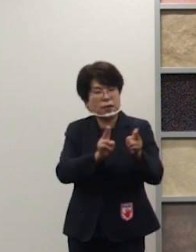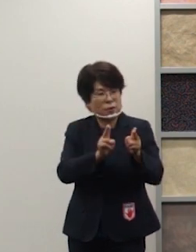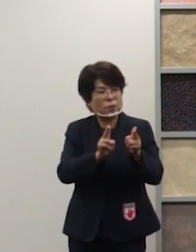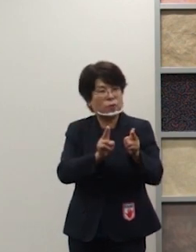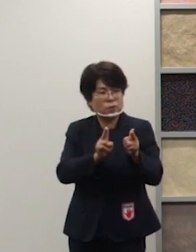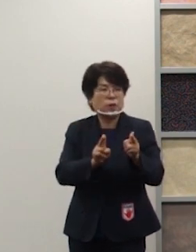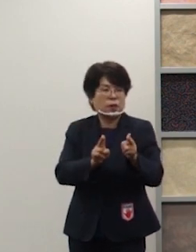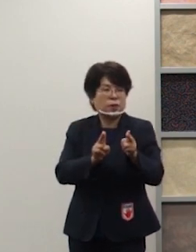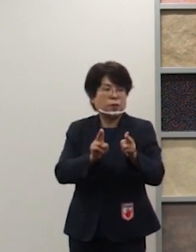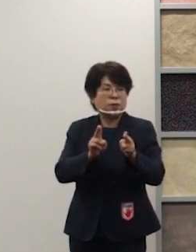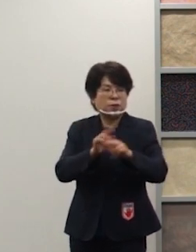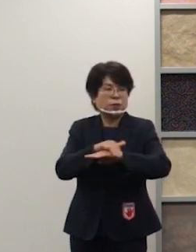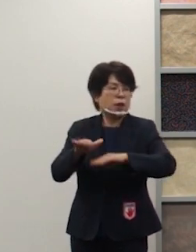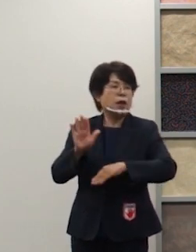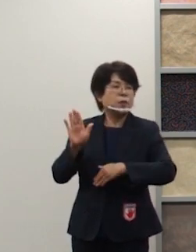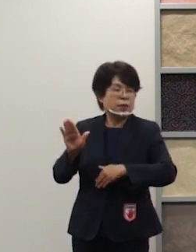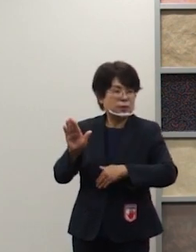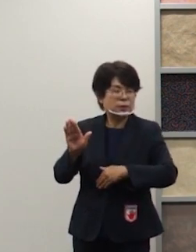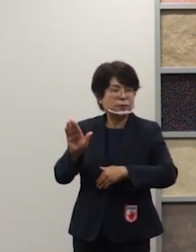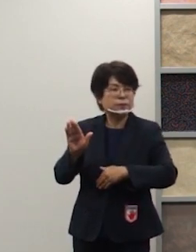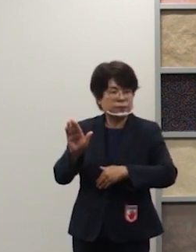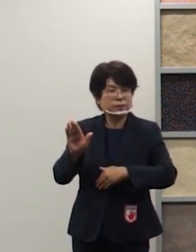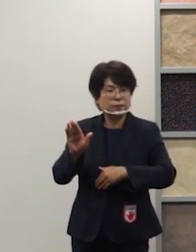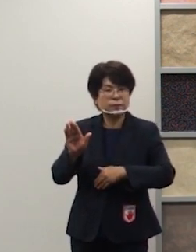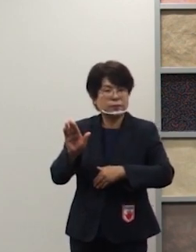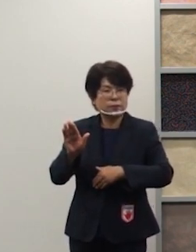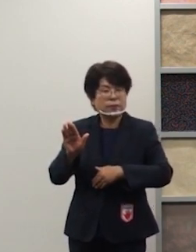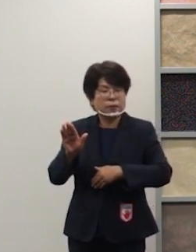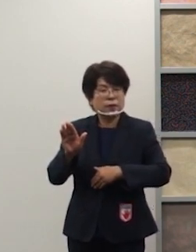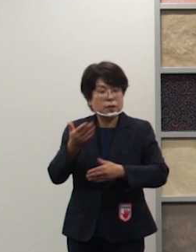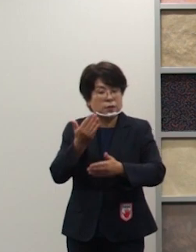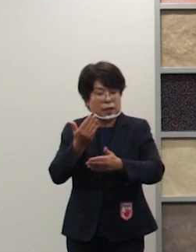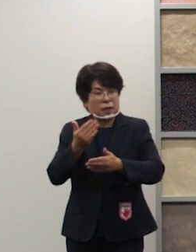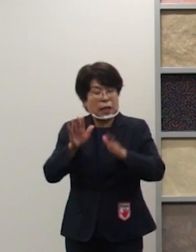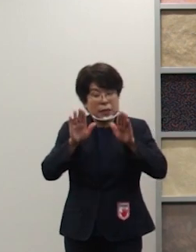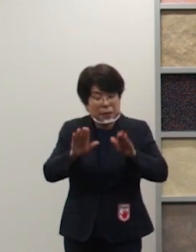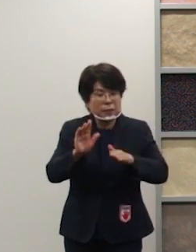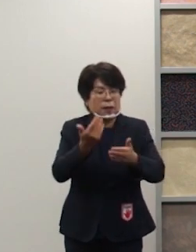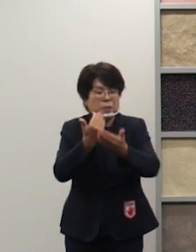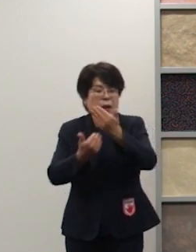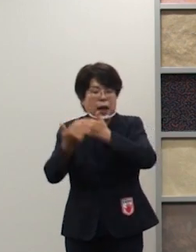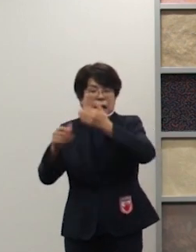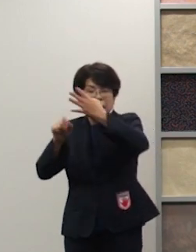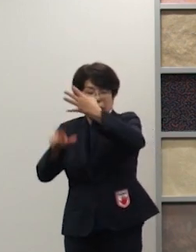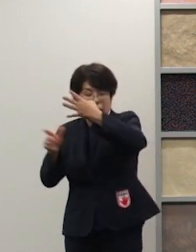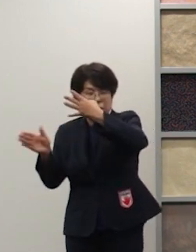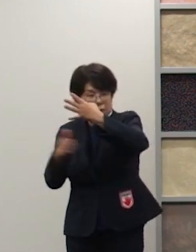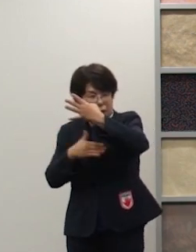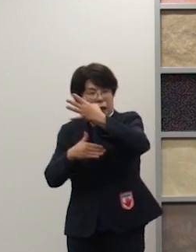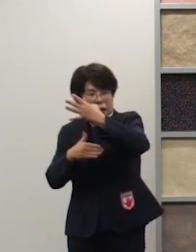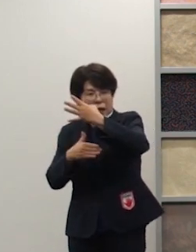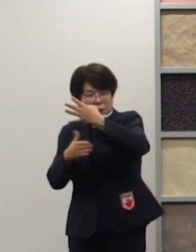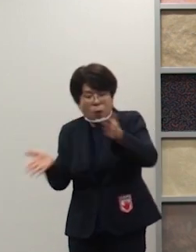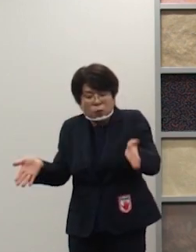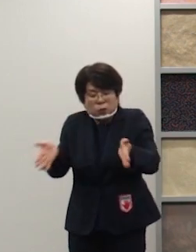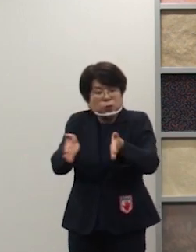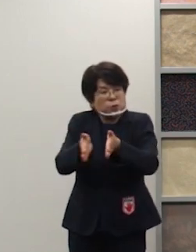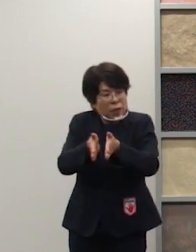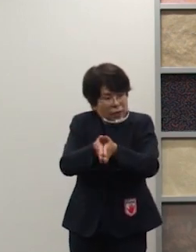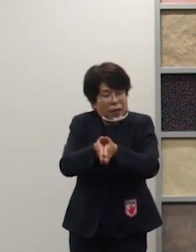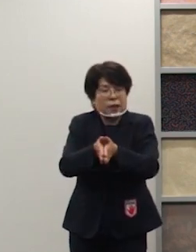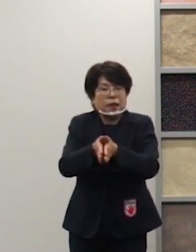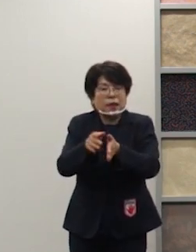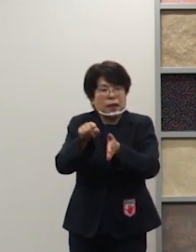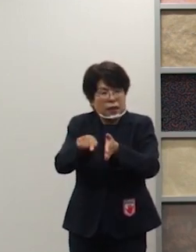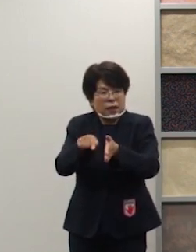、ぜひこれ遡るんですよね、これ4月以降遡ってそういうものに対しても購入したその感染防